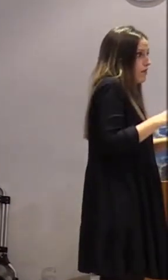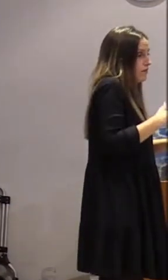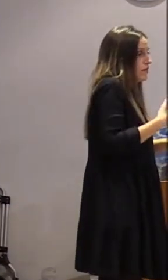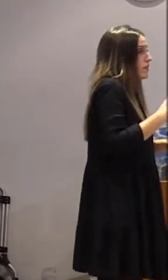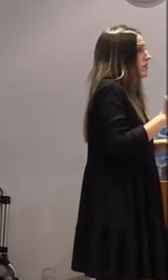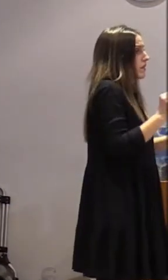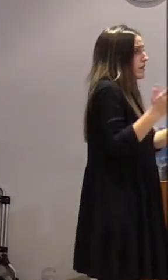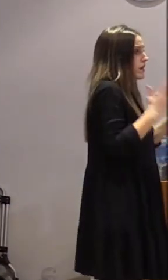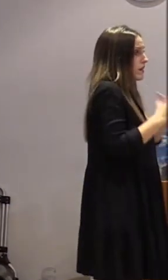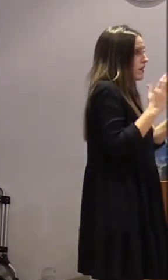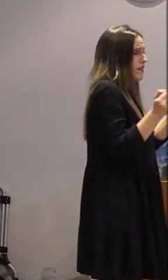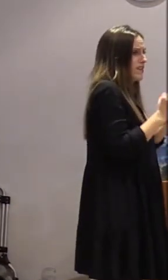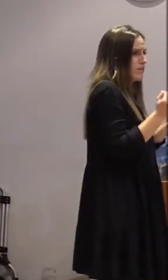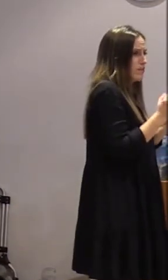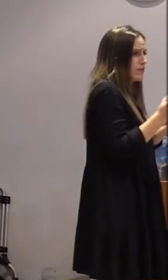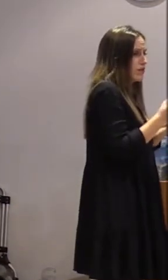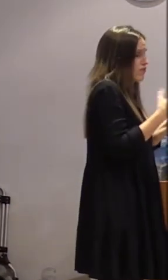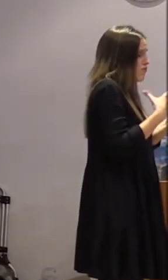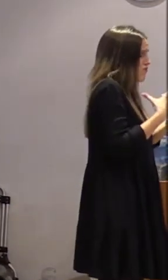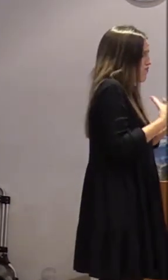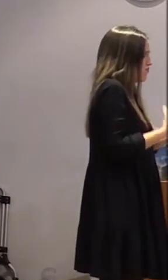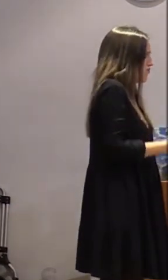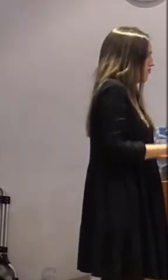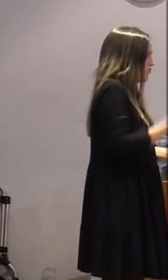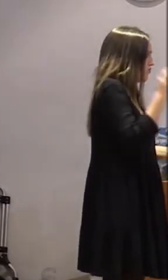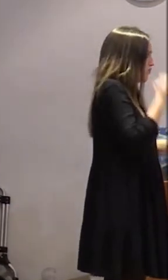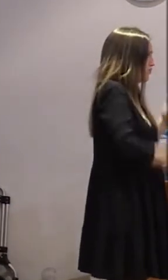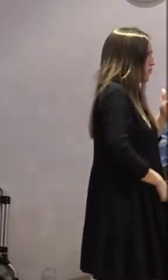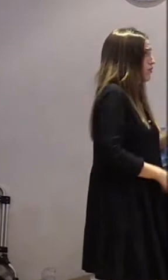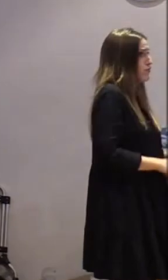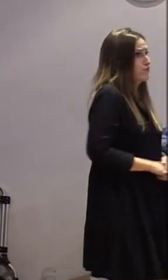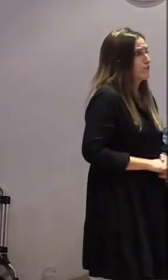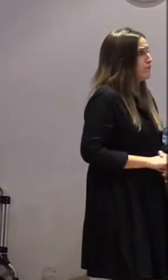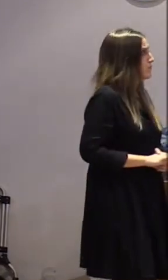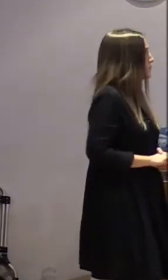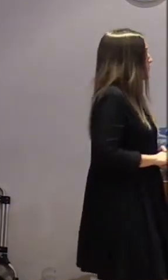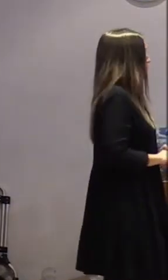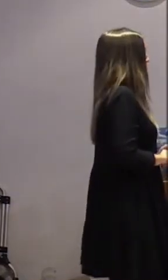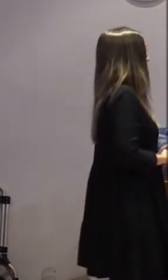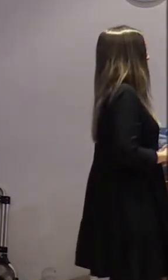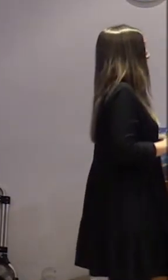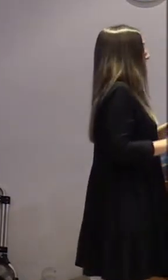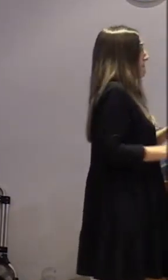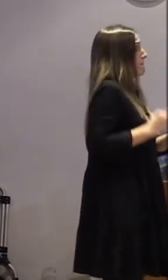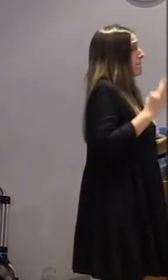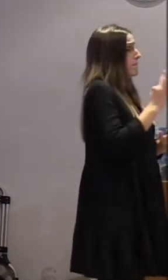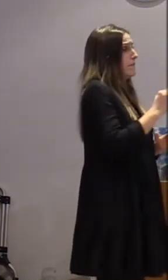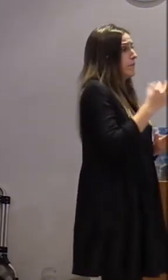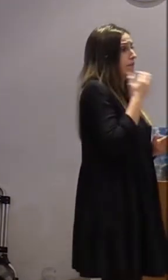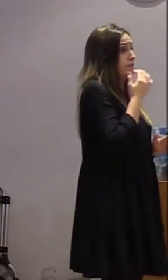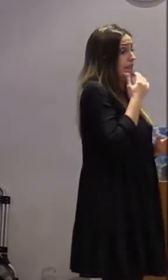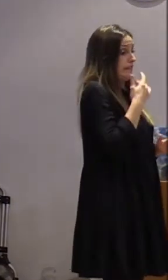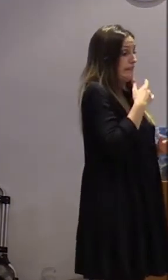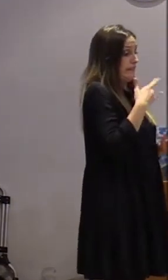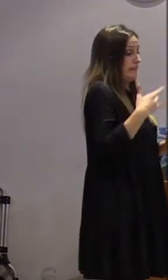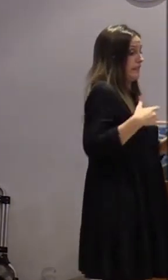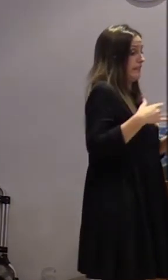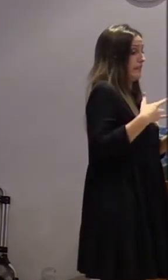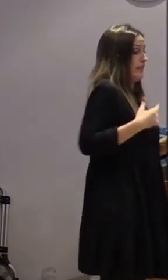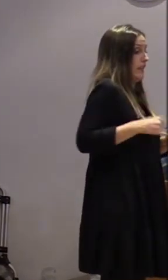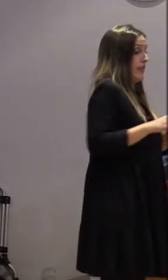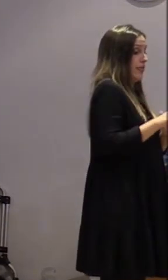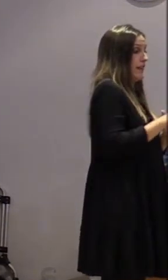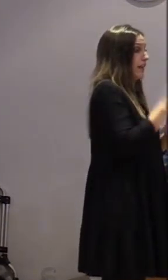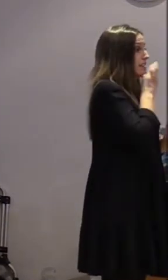unos inviernos muchísimo más crudos que los que estamos viviendo en la actualidad. E incluso acercándonos ya al siglo XIX, pues vemos